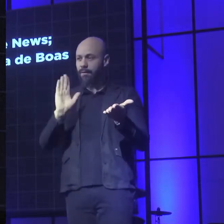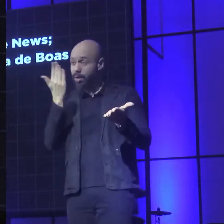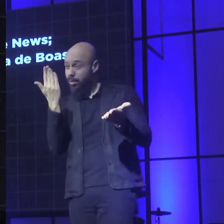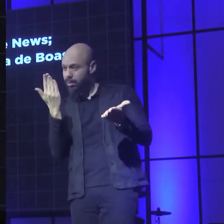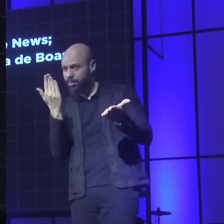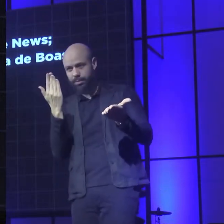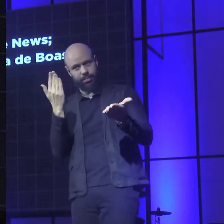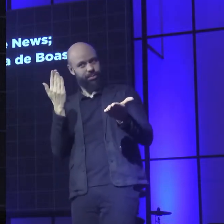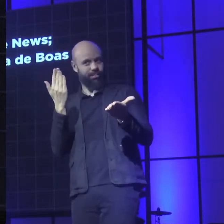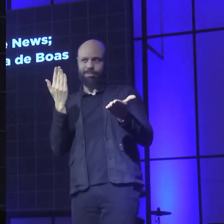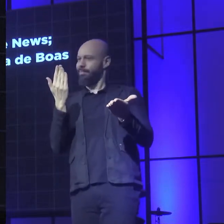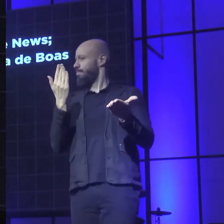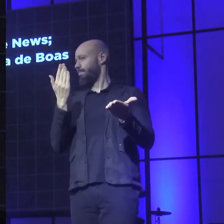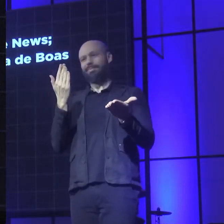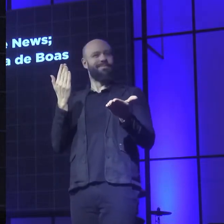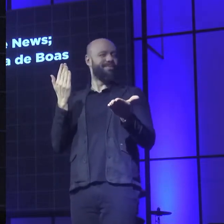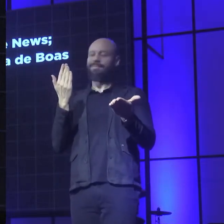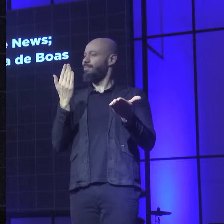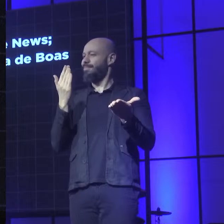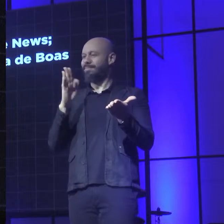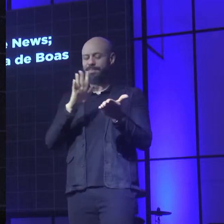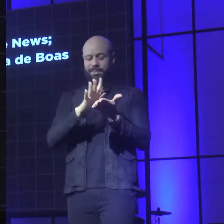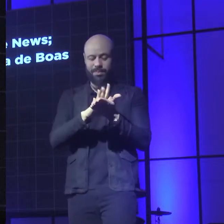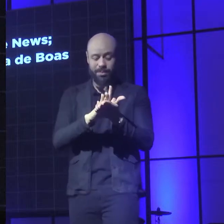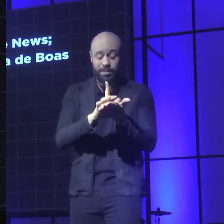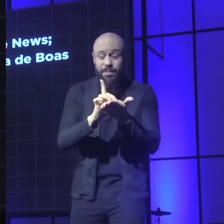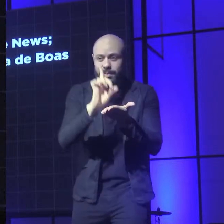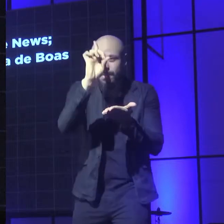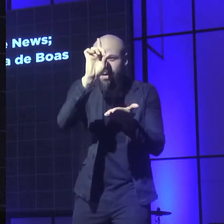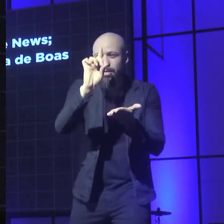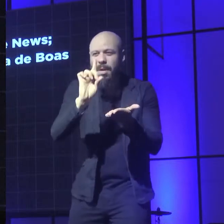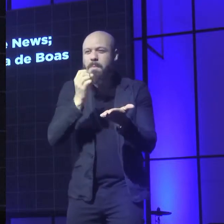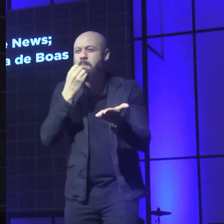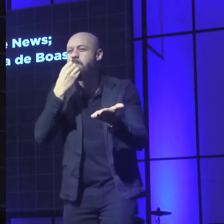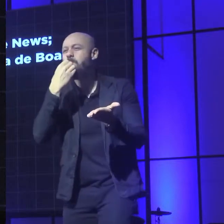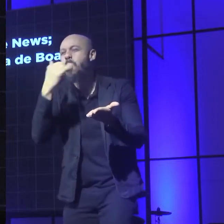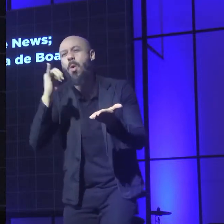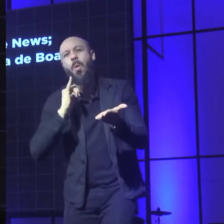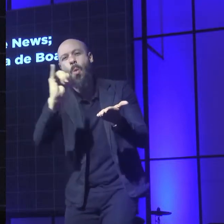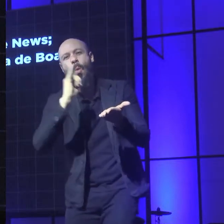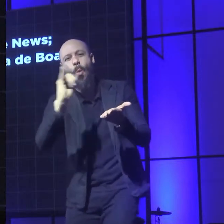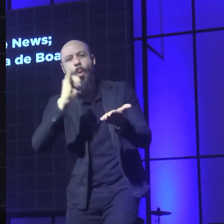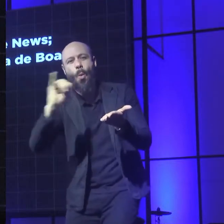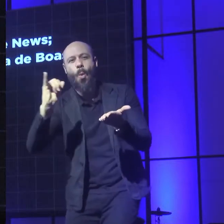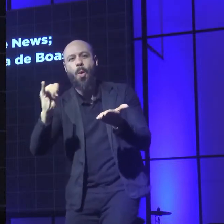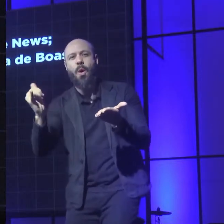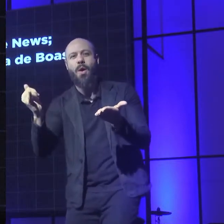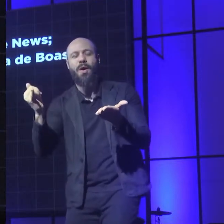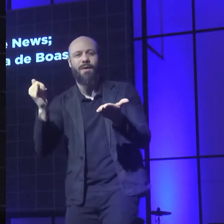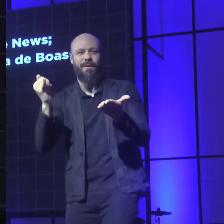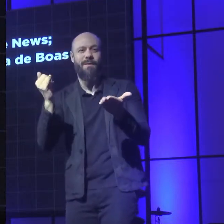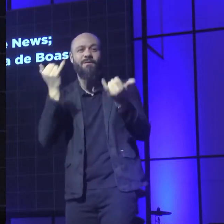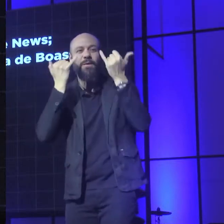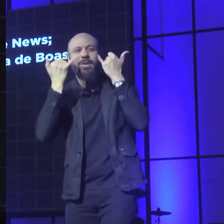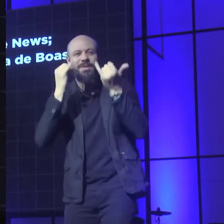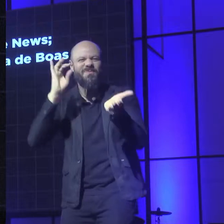você vai perceber que a Bíblia está cheia de boas notícias. A Bíblia nos leva à verdade. Por